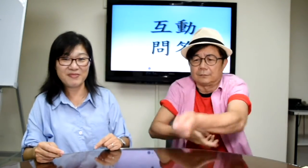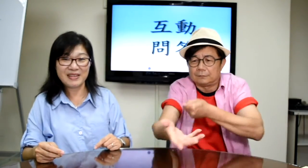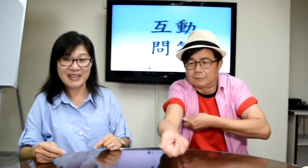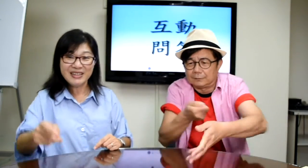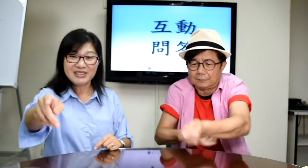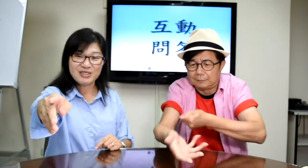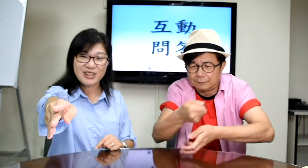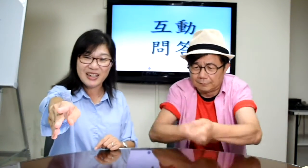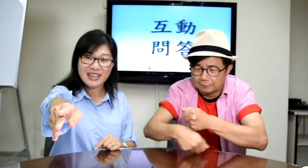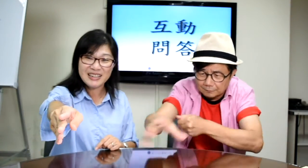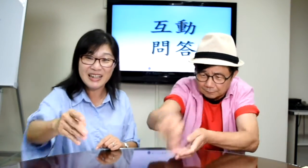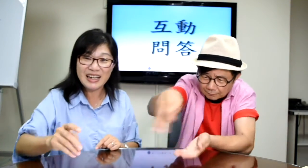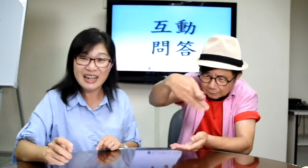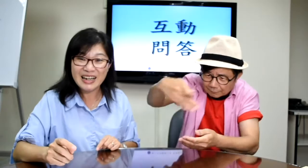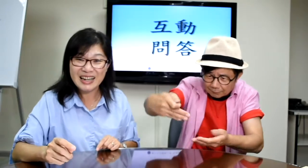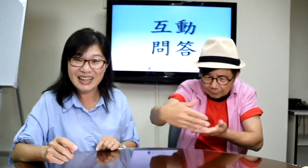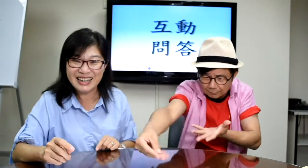啊，举手了。